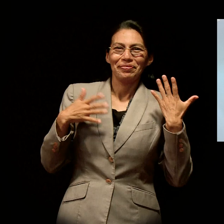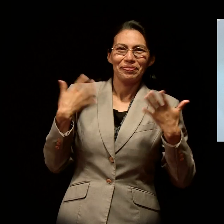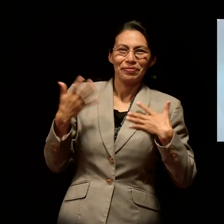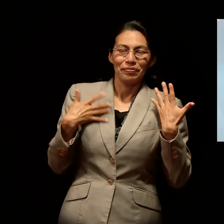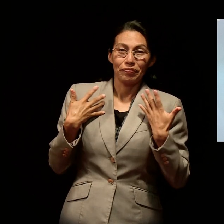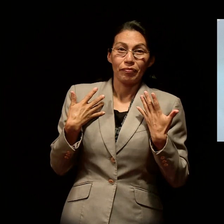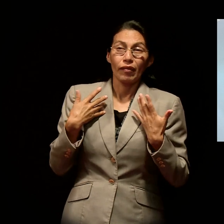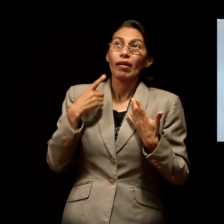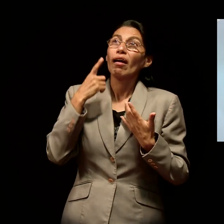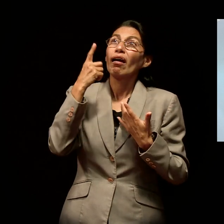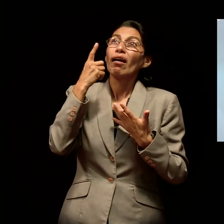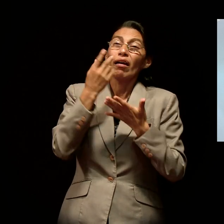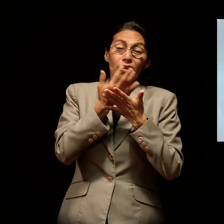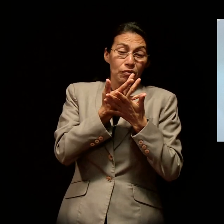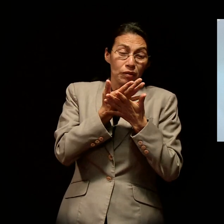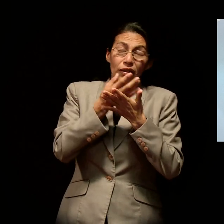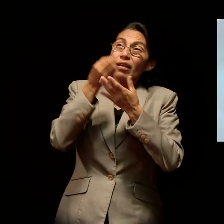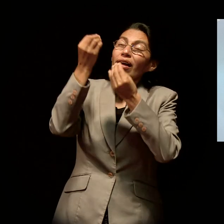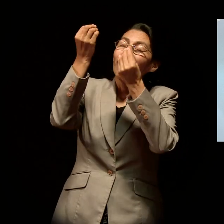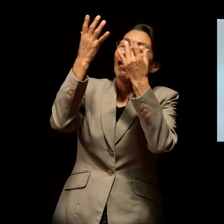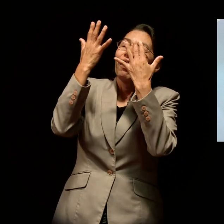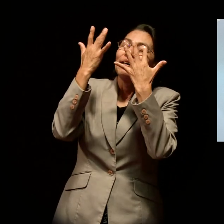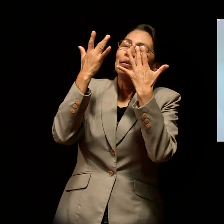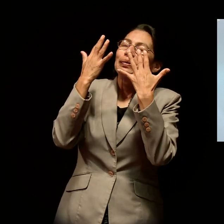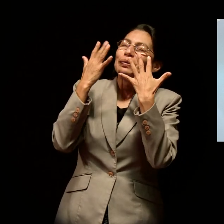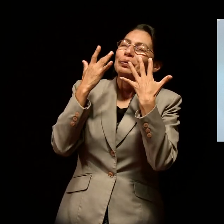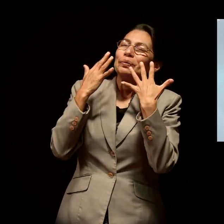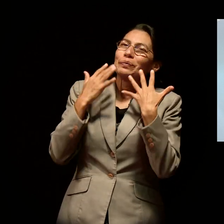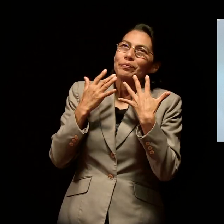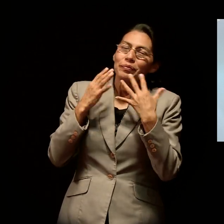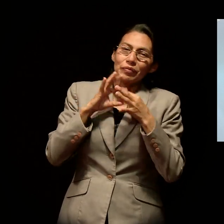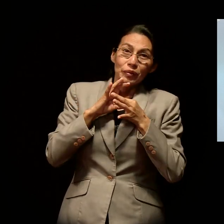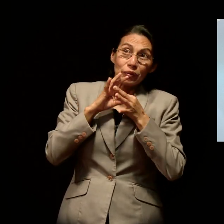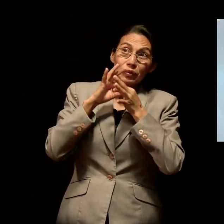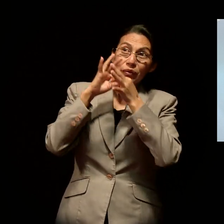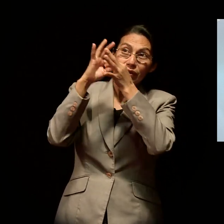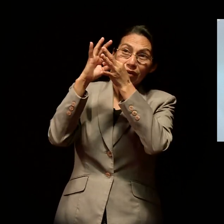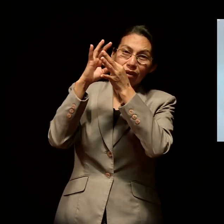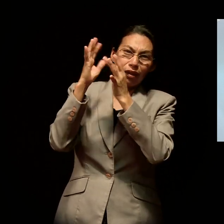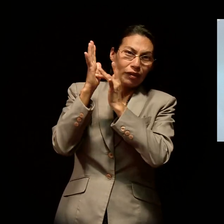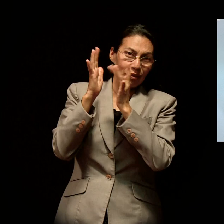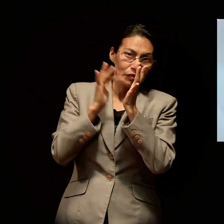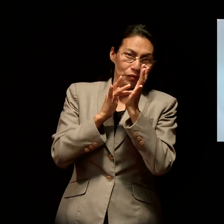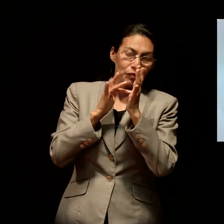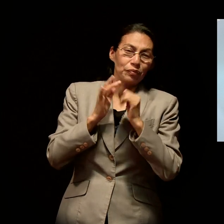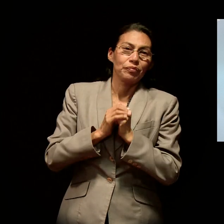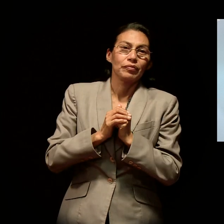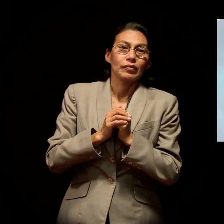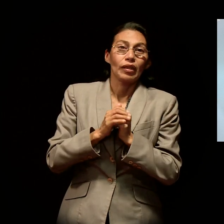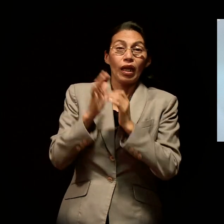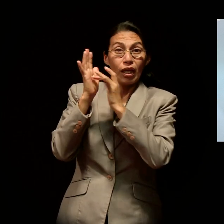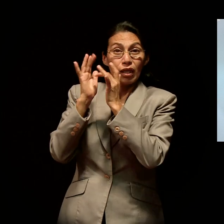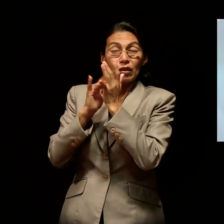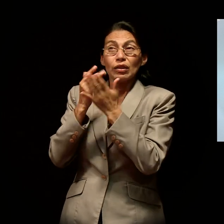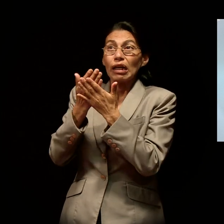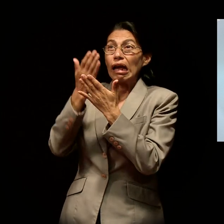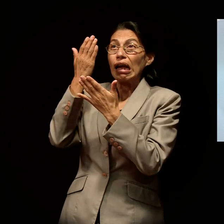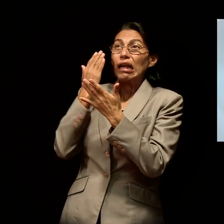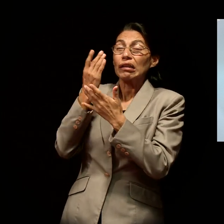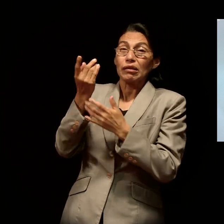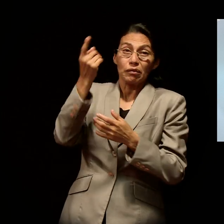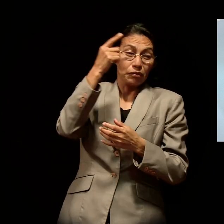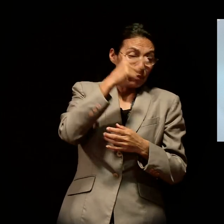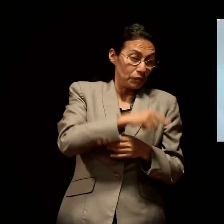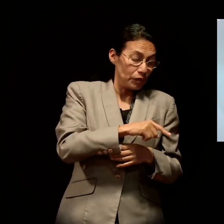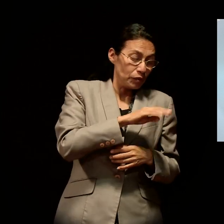dará Esperanza la esperanza que está en Jesucristo porque él ha vencido la muerte y nos garantiza